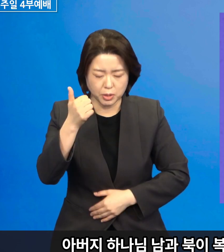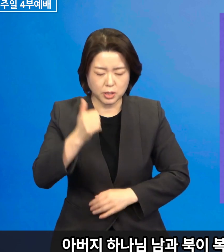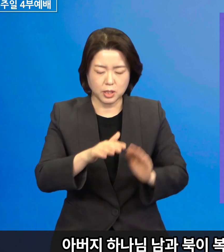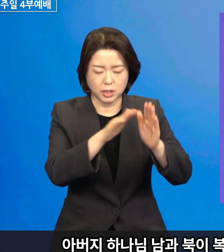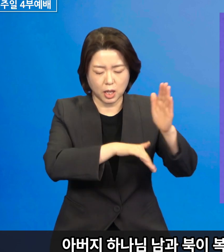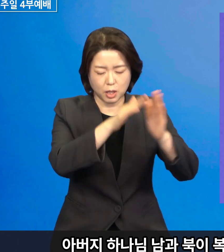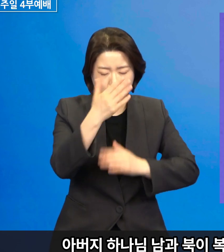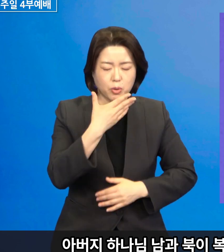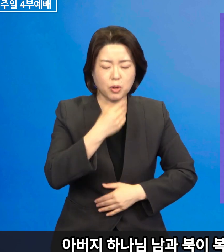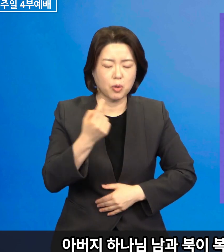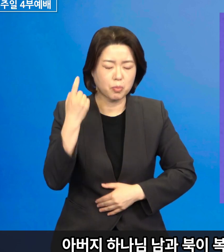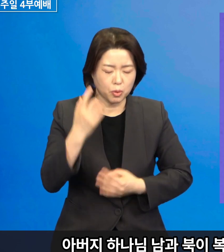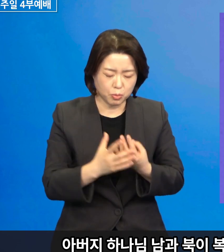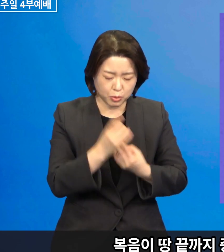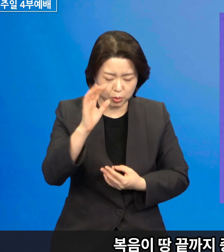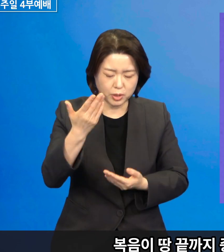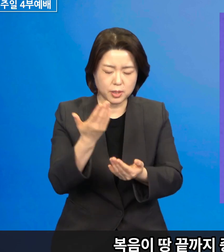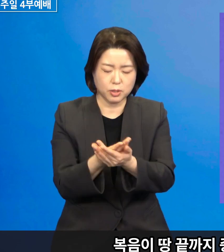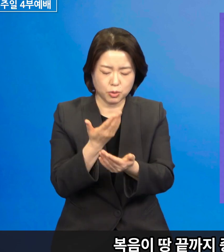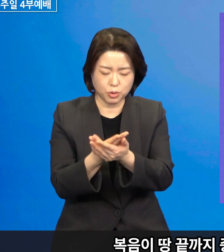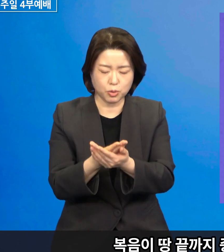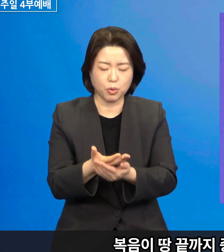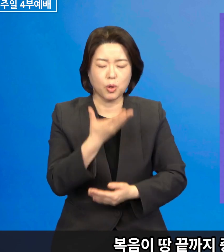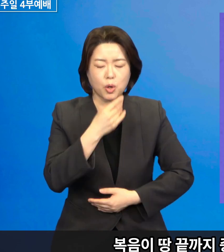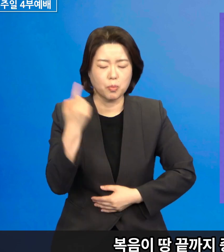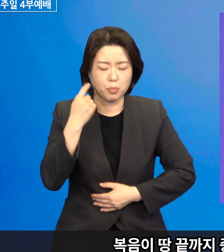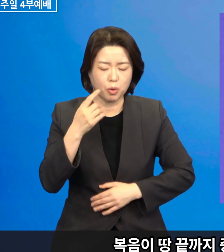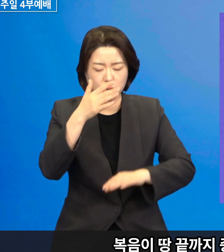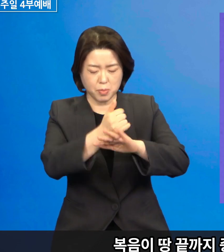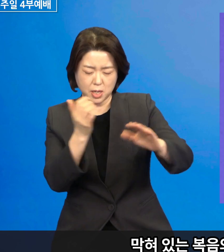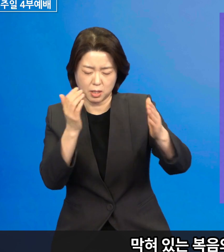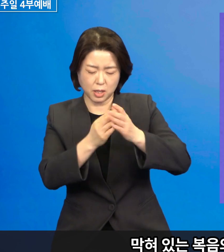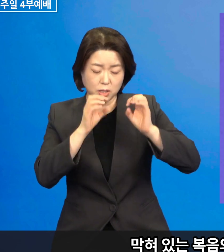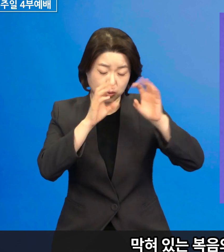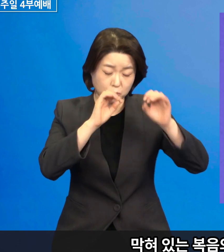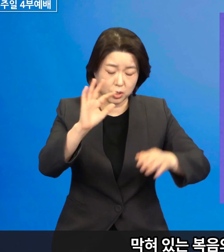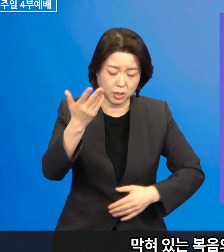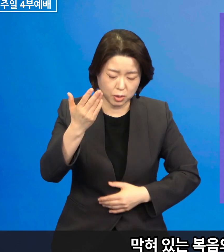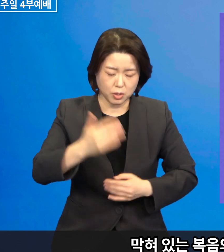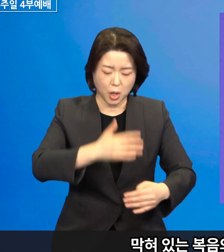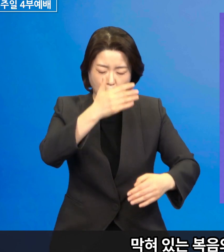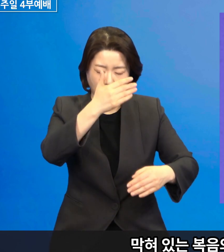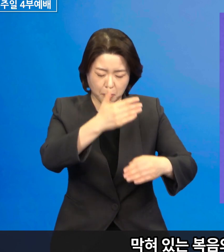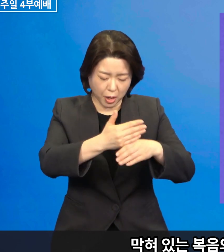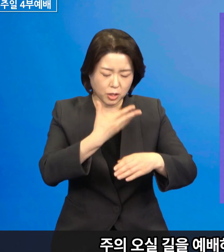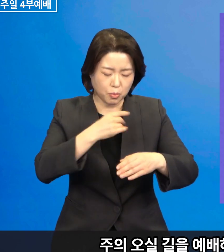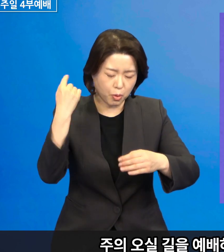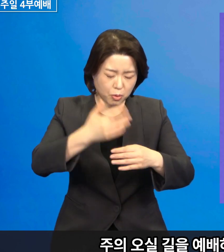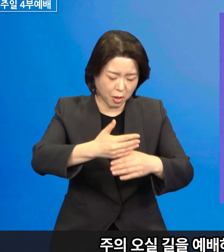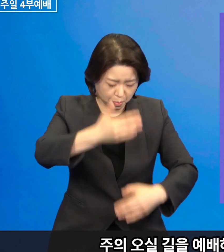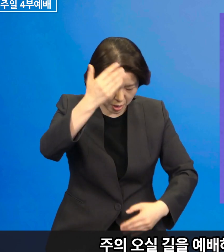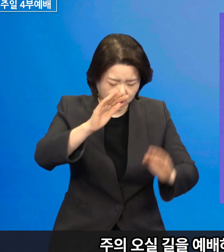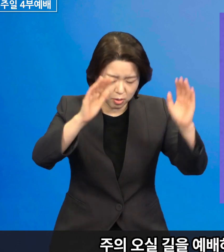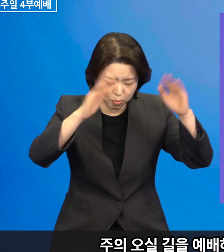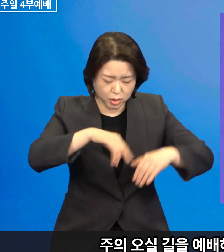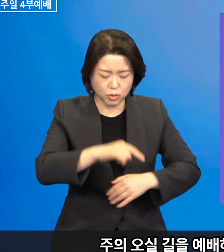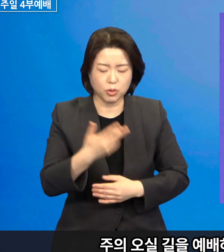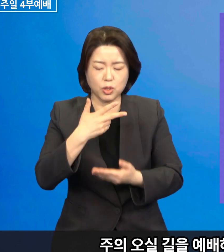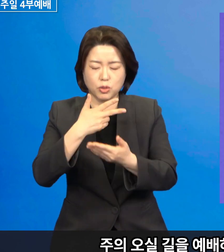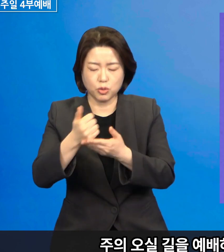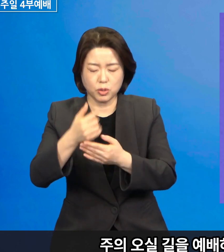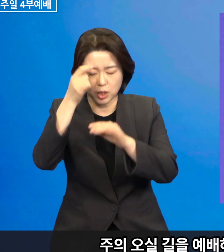북의 복음으로 통일되게 하여 주시며 복음이 땅끝까지 증거되게 하여 주시고 막혀있는 복음의 장벽이 무너져서 주의 오실기를